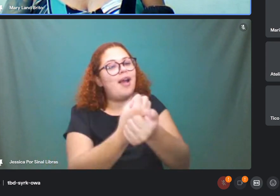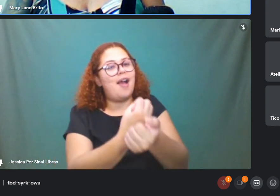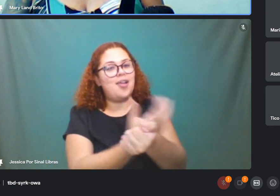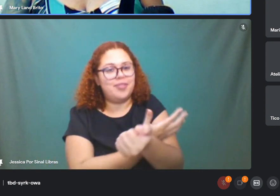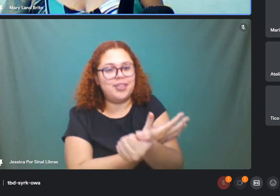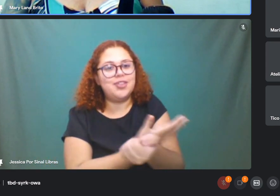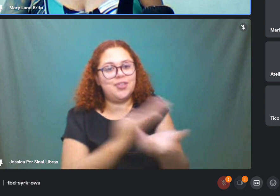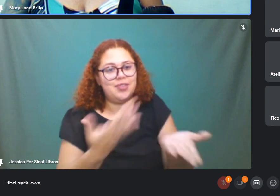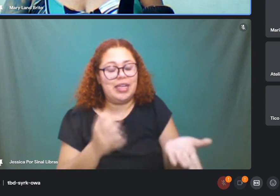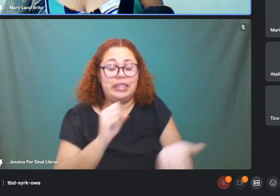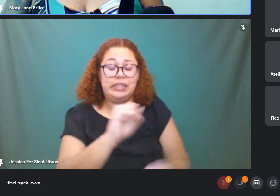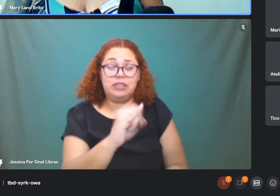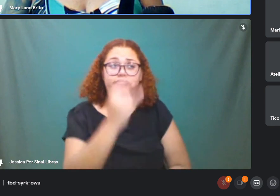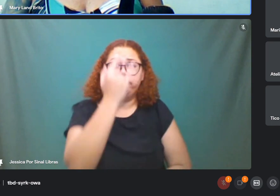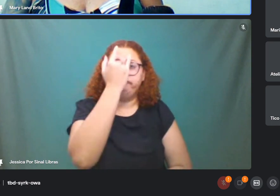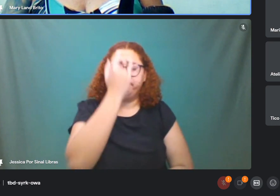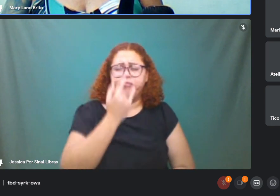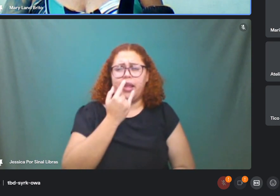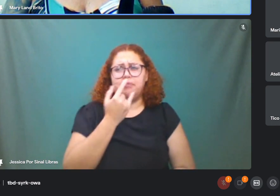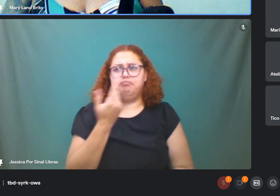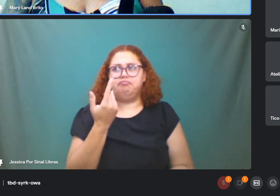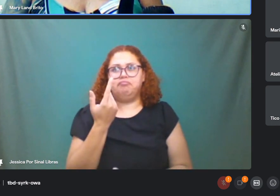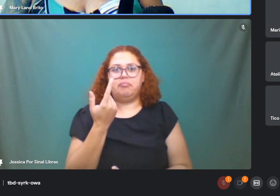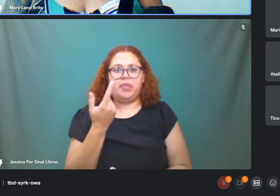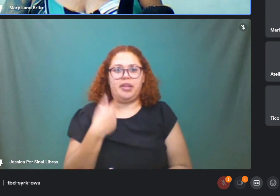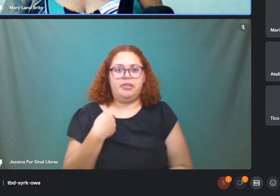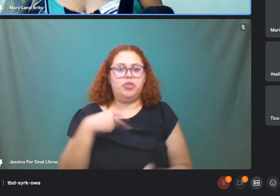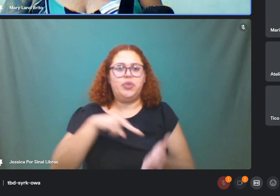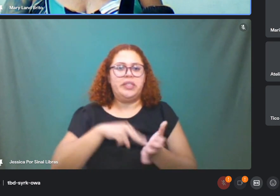a visão, não quer dizer que você não queira cultura,